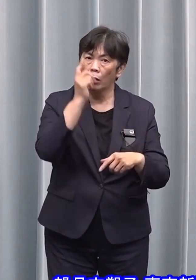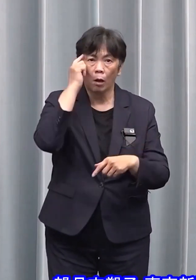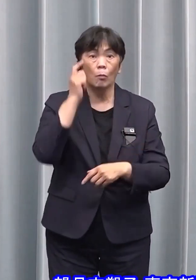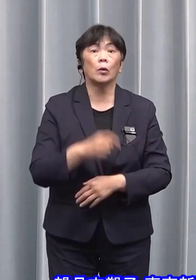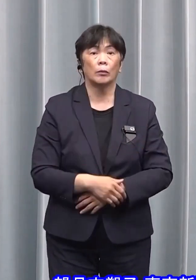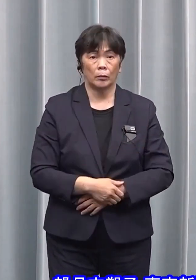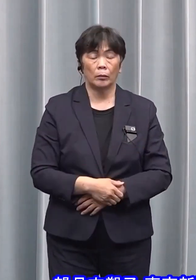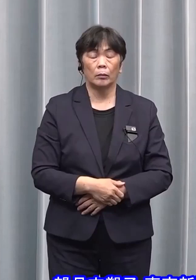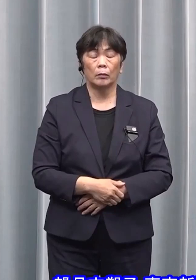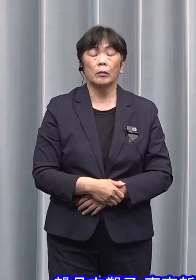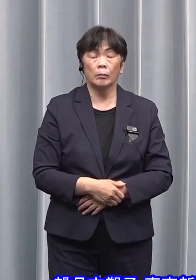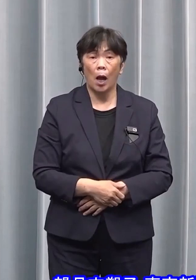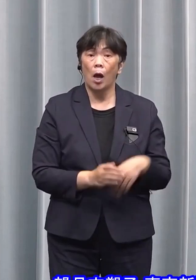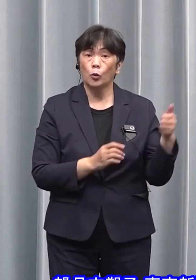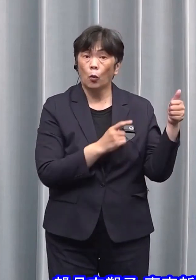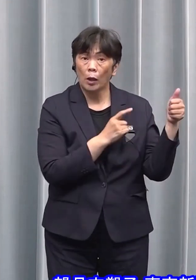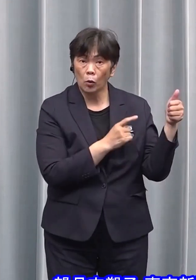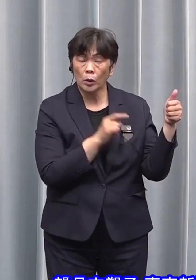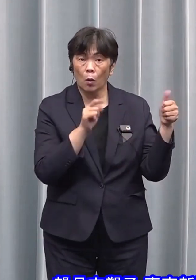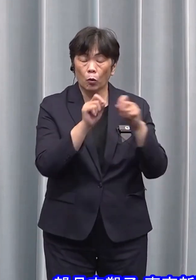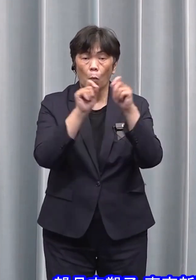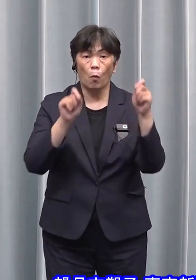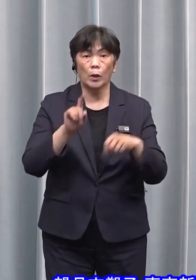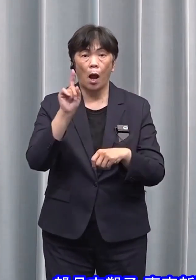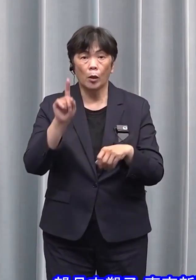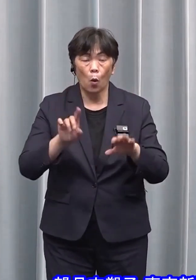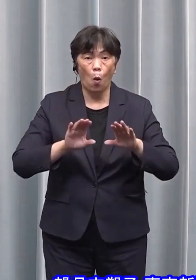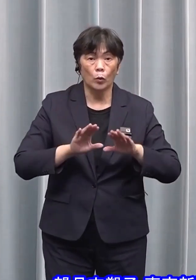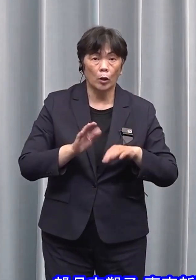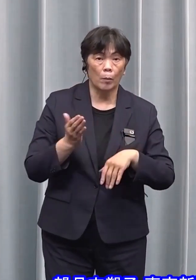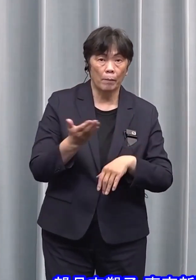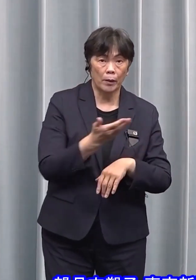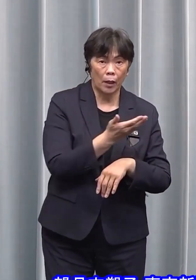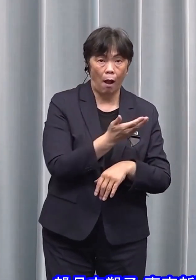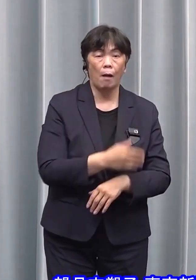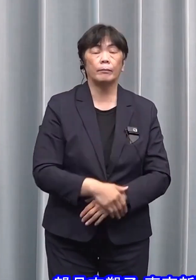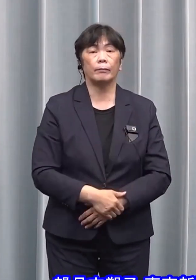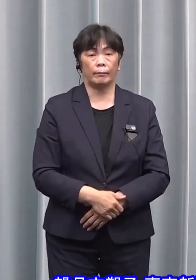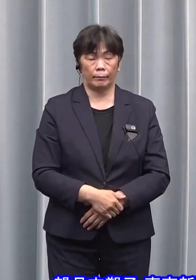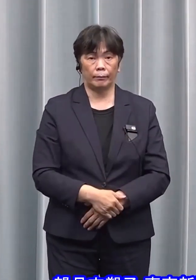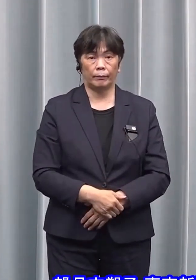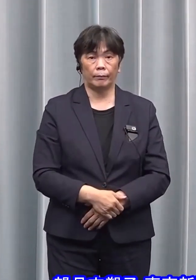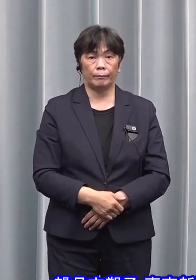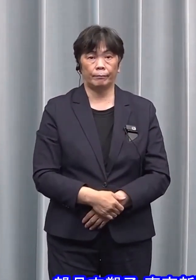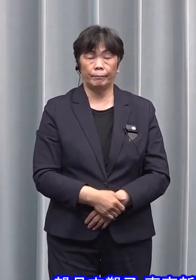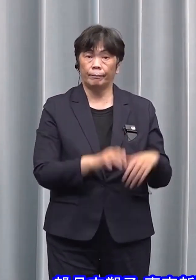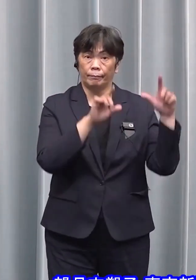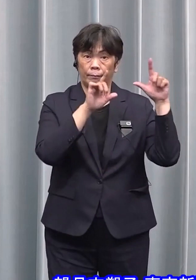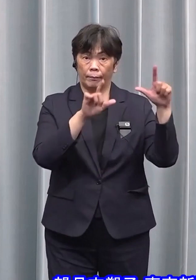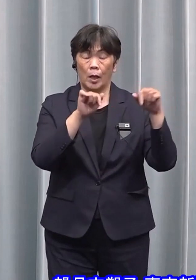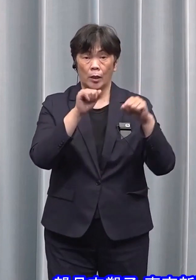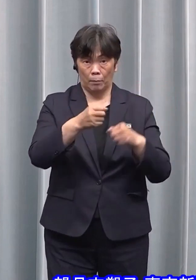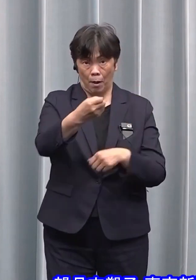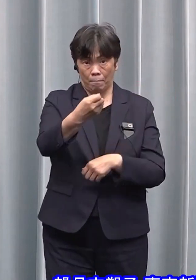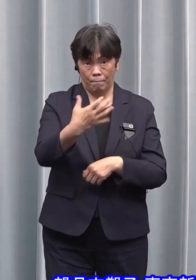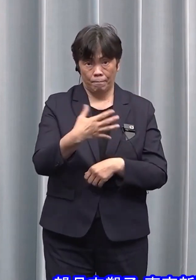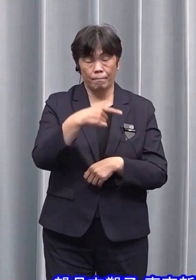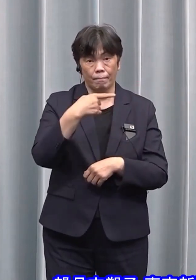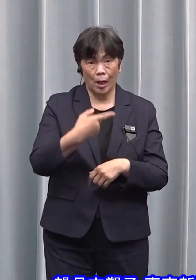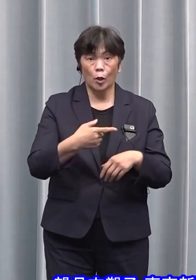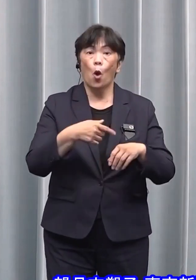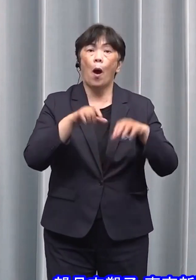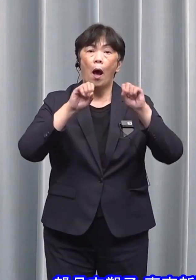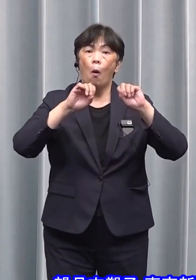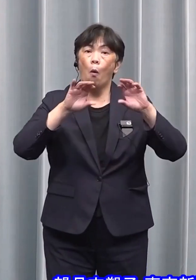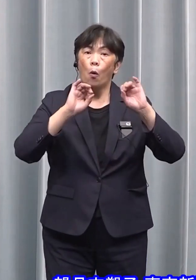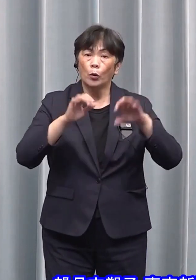官としてですねこの問題をどういうふうに受け止めていらっしゃるかというのをお聞きしたいんですが、 ご指摘の事案を報道等で承